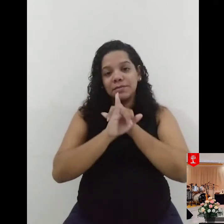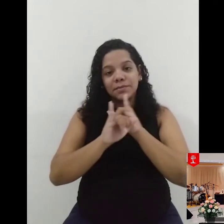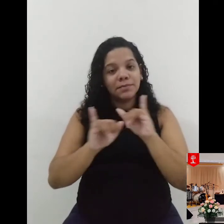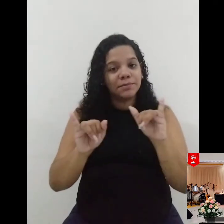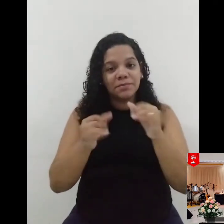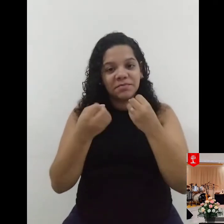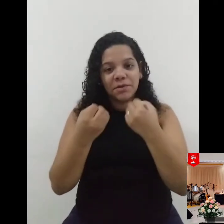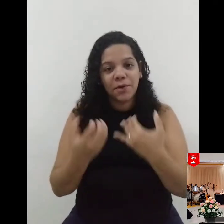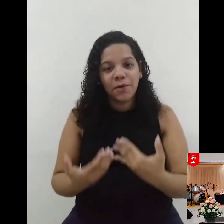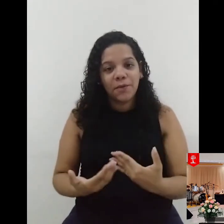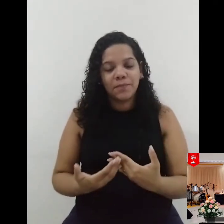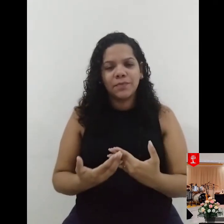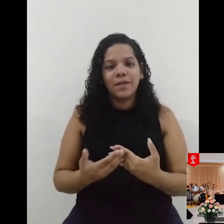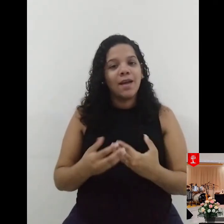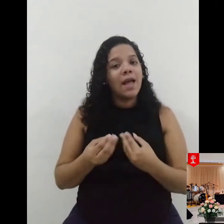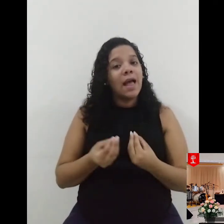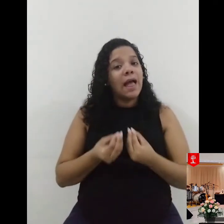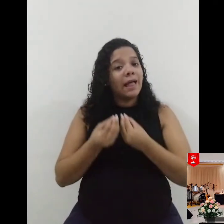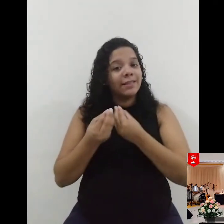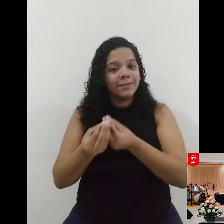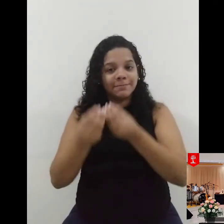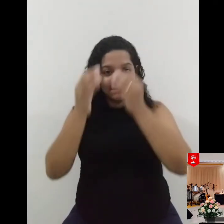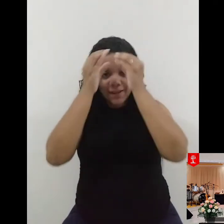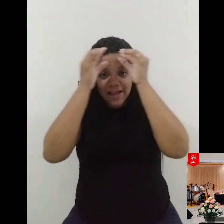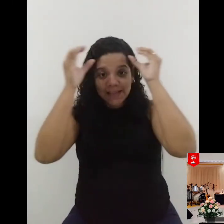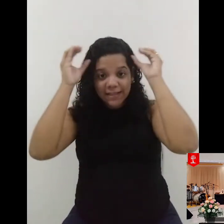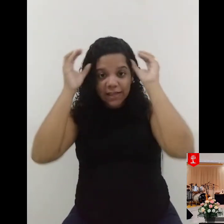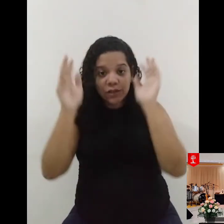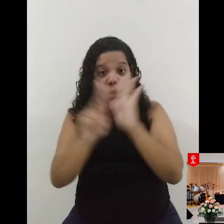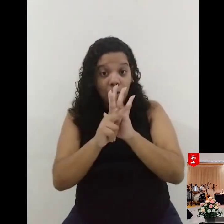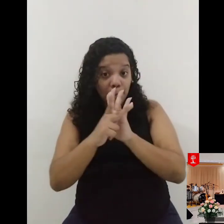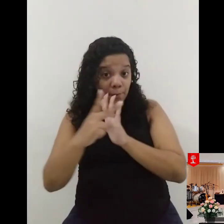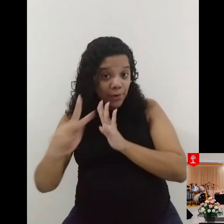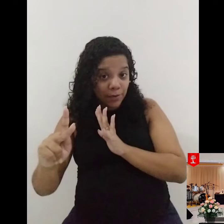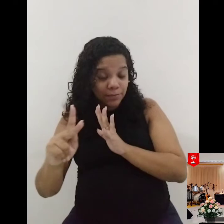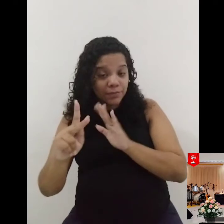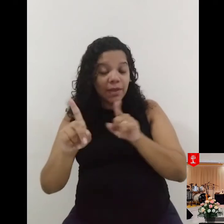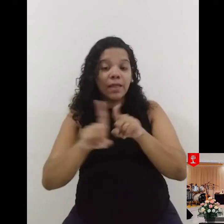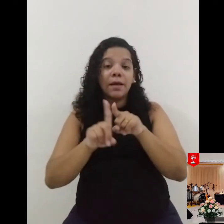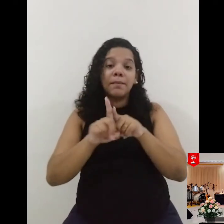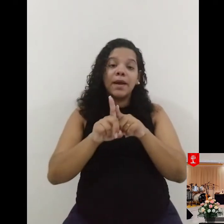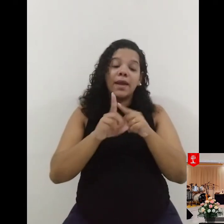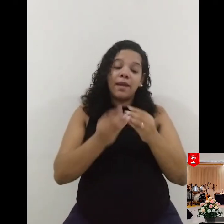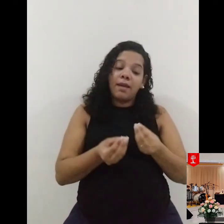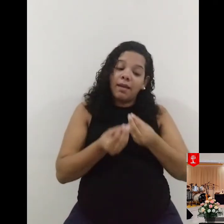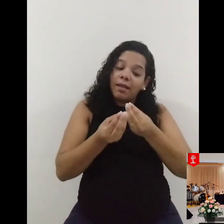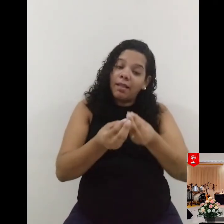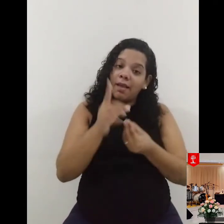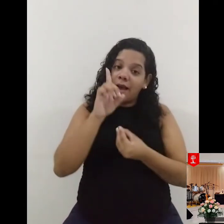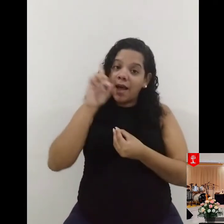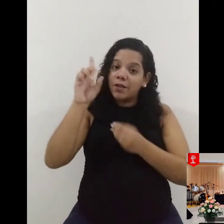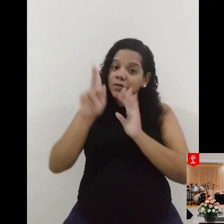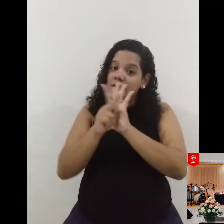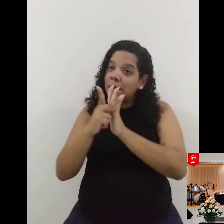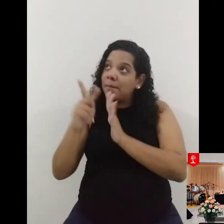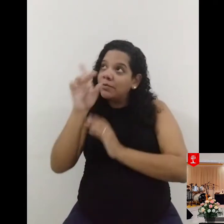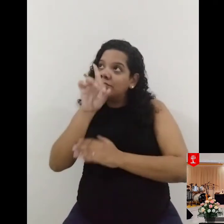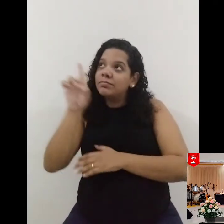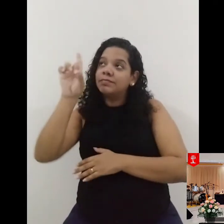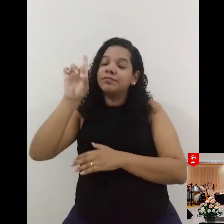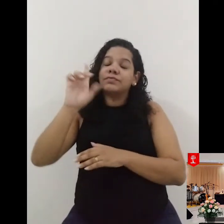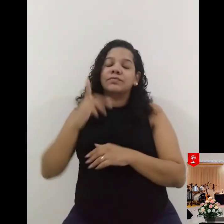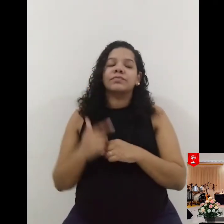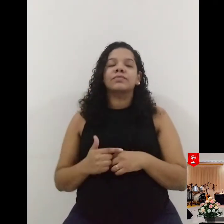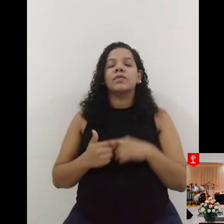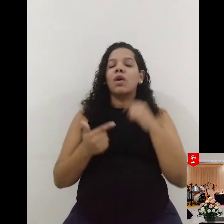divórcio. E o texto, mais uma vez, lá em Mateus, no capítulo 19, vai dizer que para